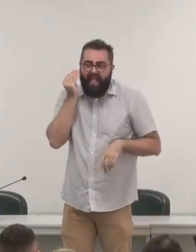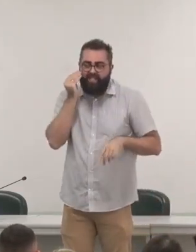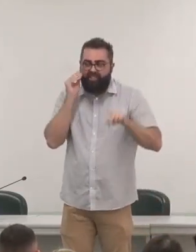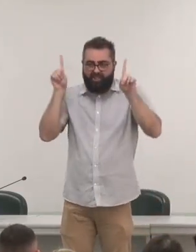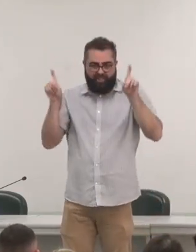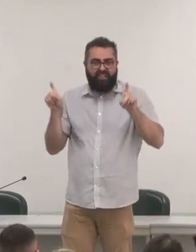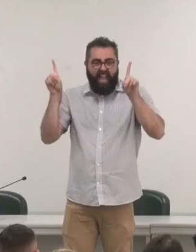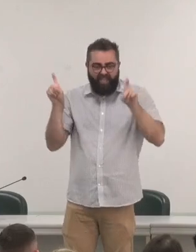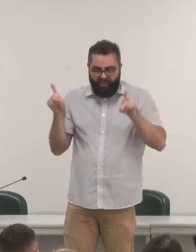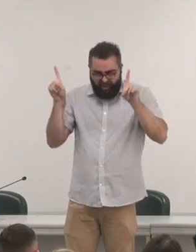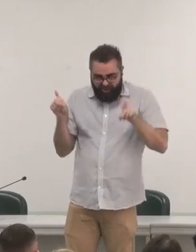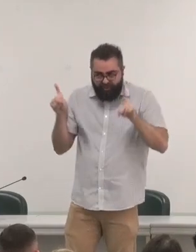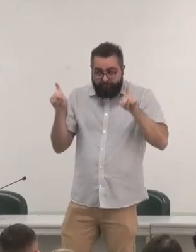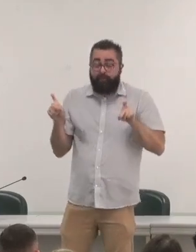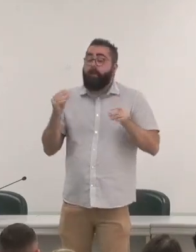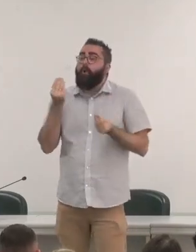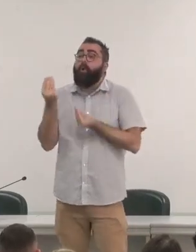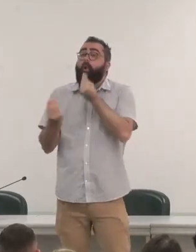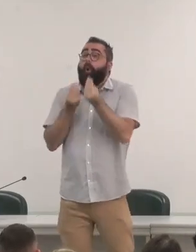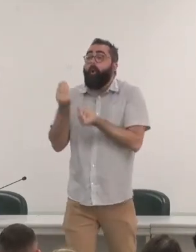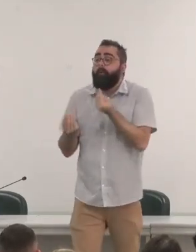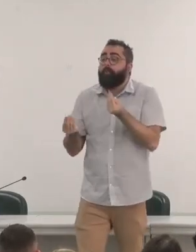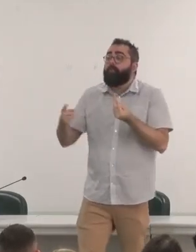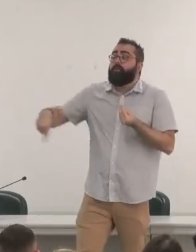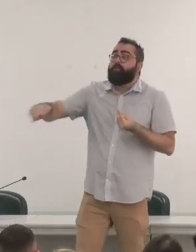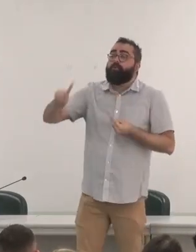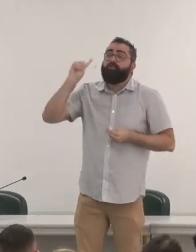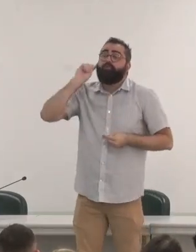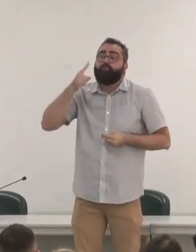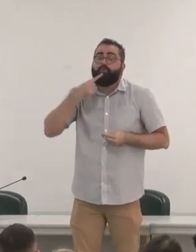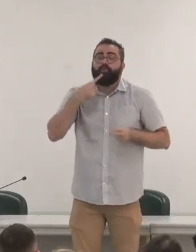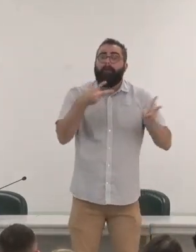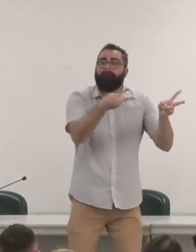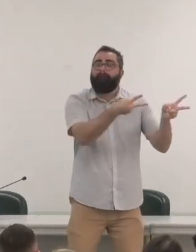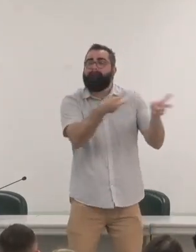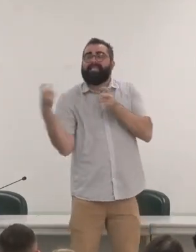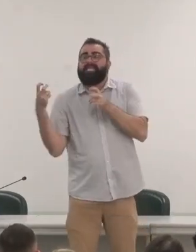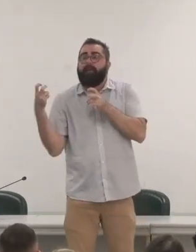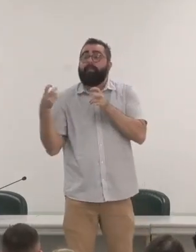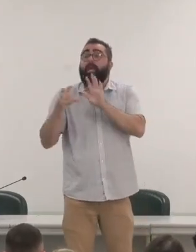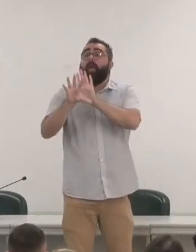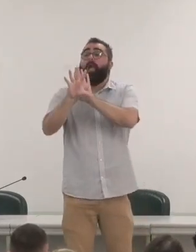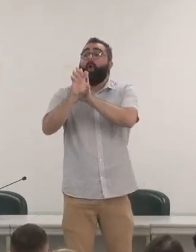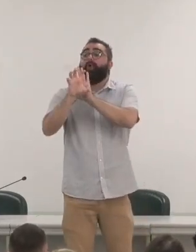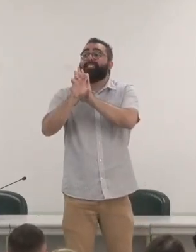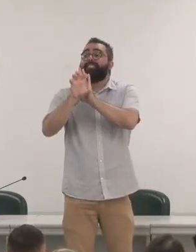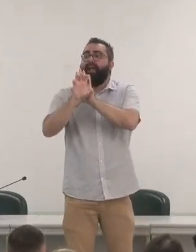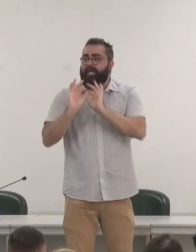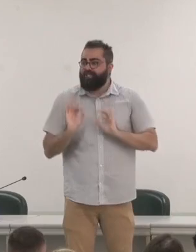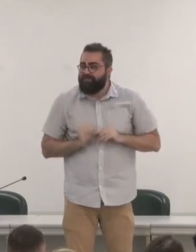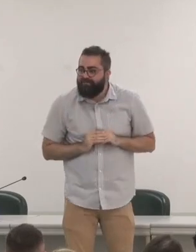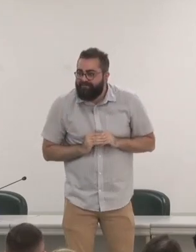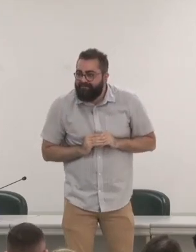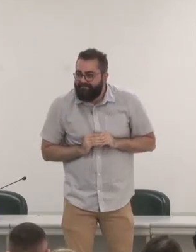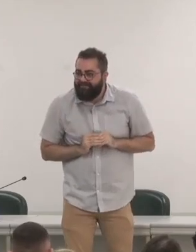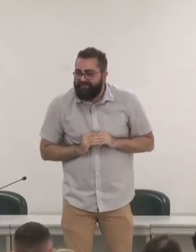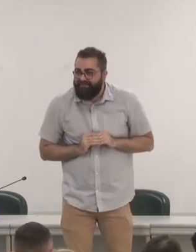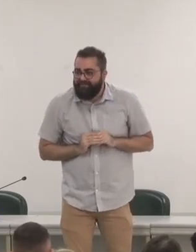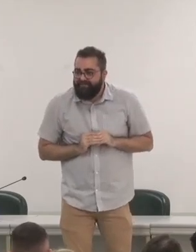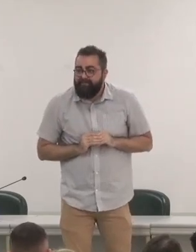é sobre testes de como as pessoas surdas percebem a iconicidade.